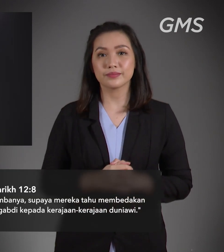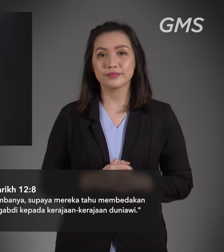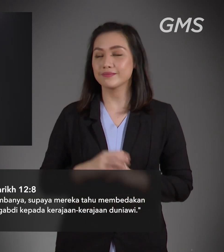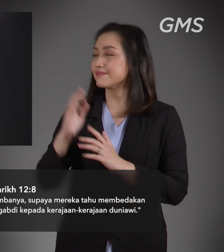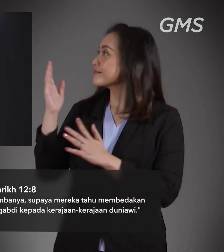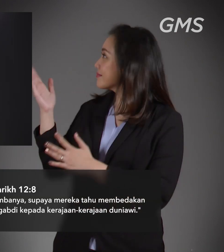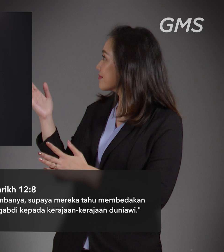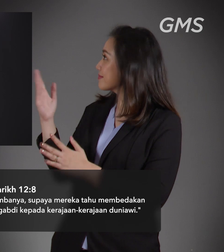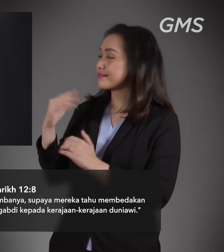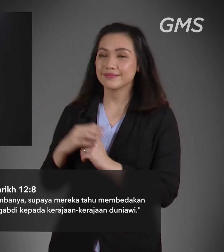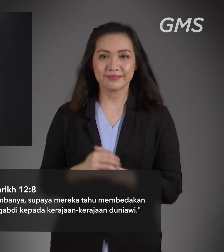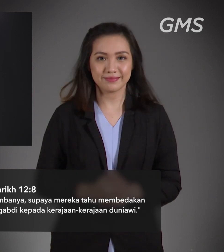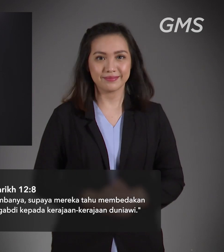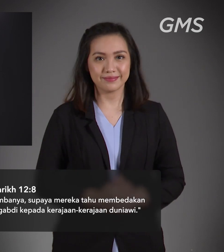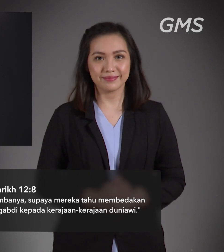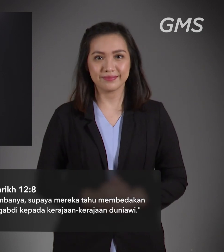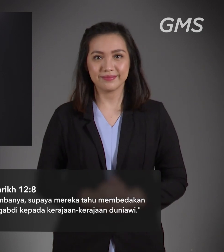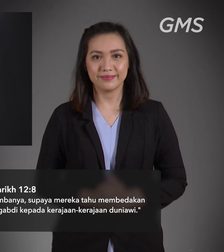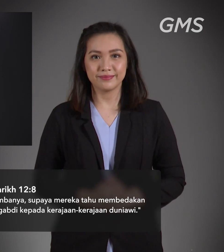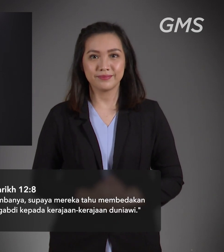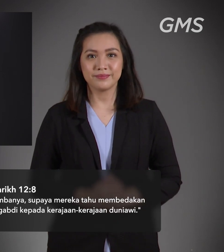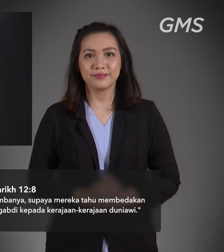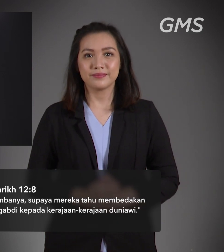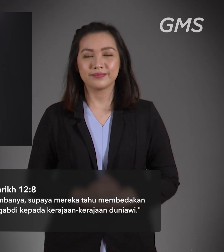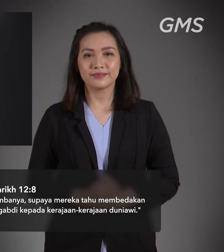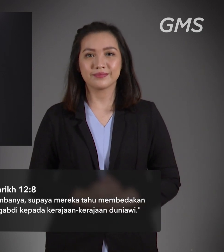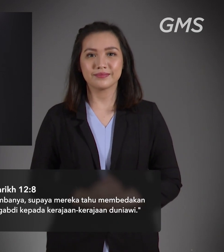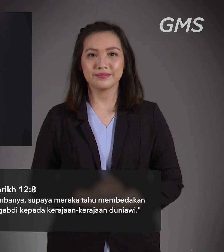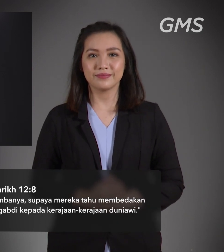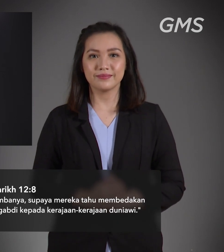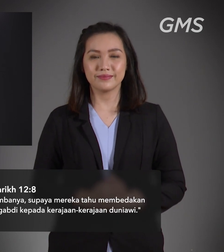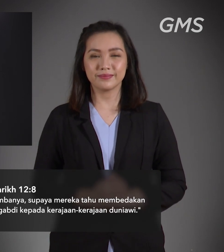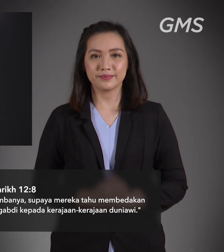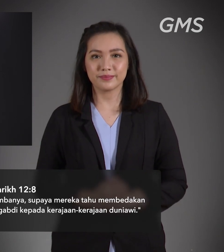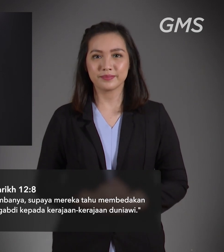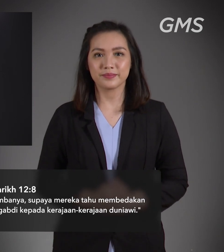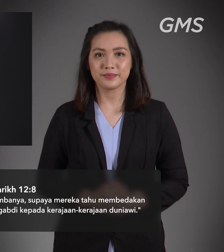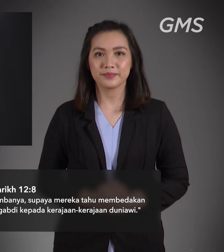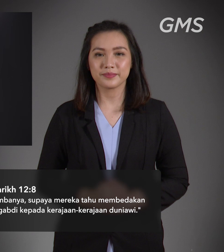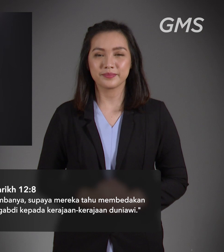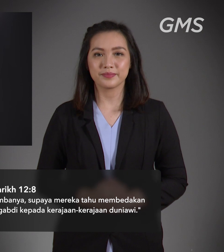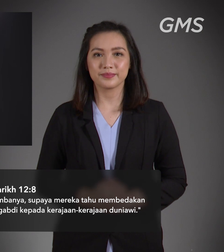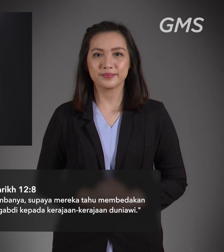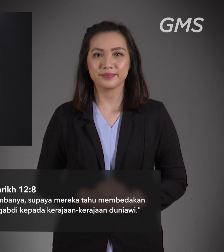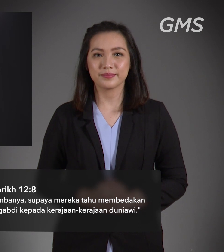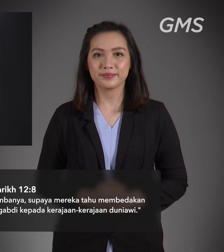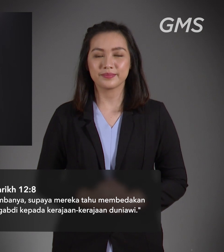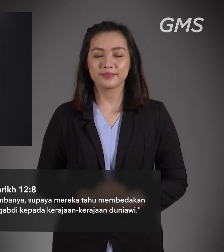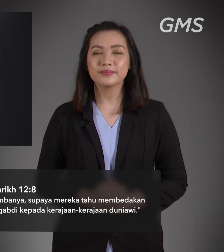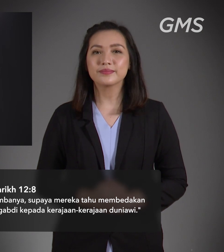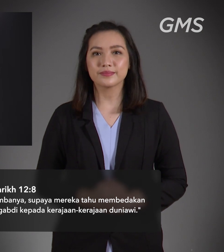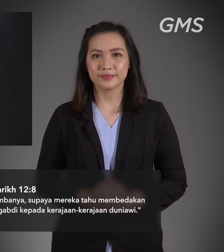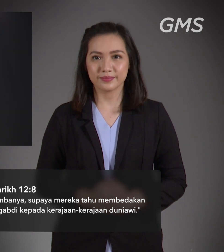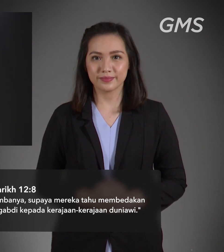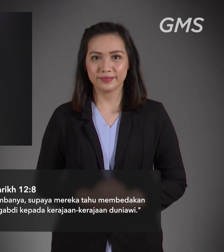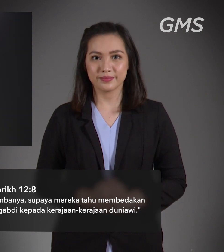tetapi mereka akan menjadi hamba-hambanya. Tuhan bilang tentang Rehabeam dan bangsa pilihannya. Mereka akan menjadi